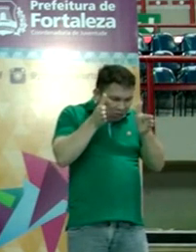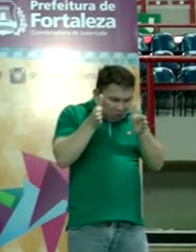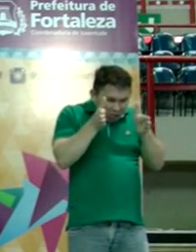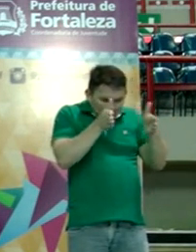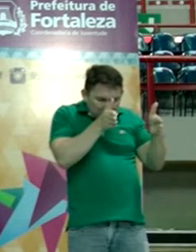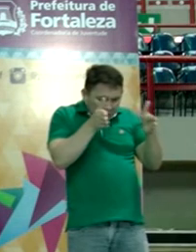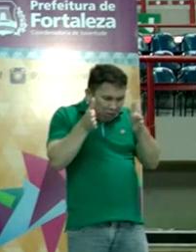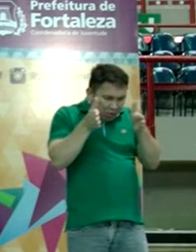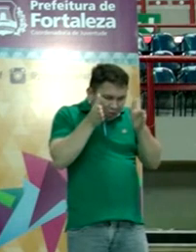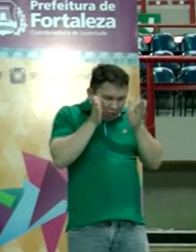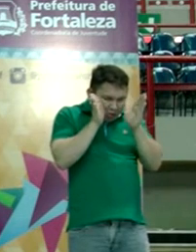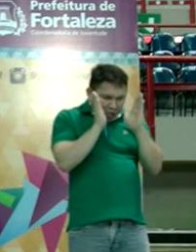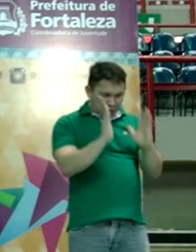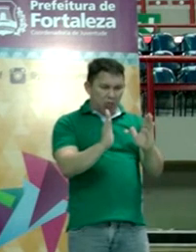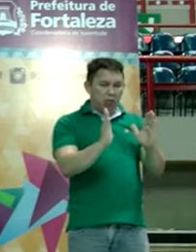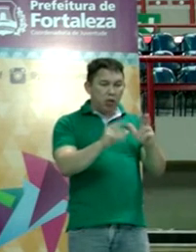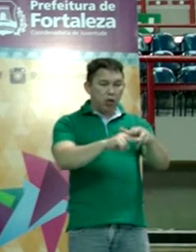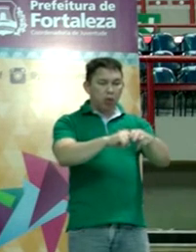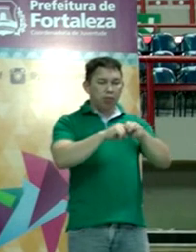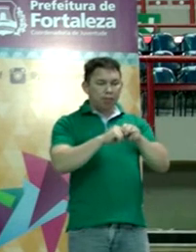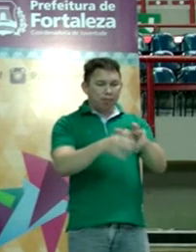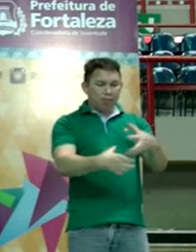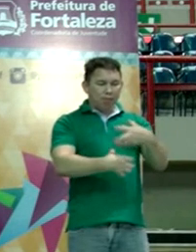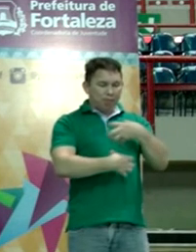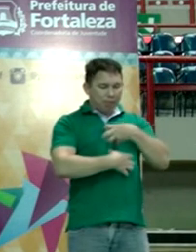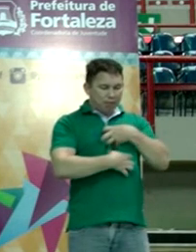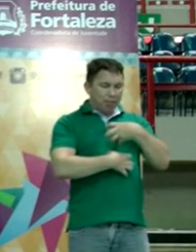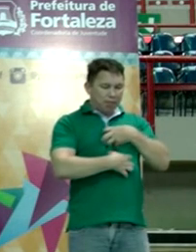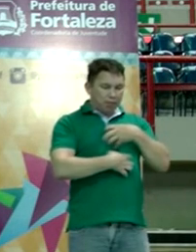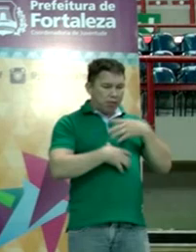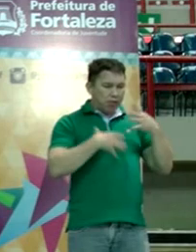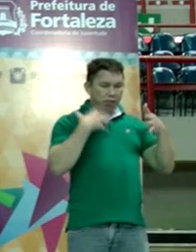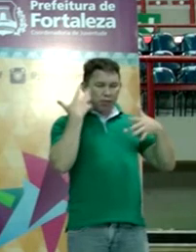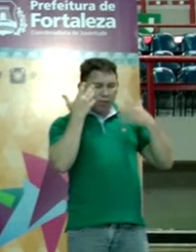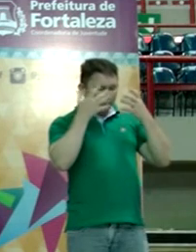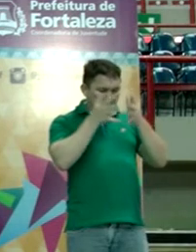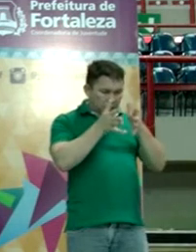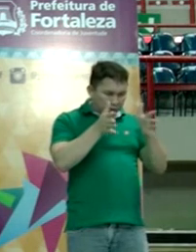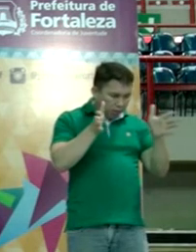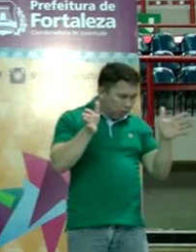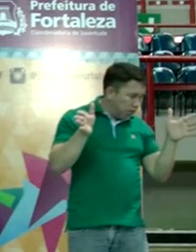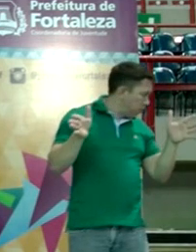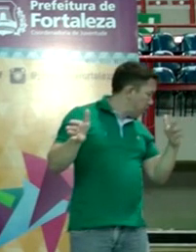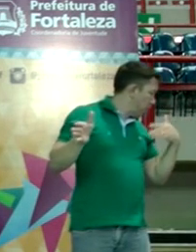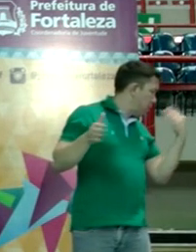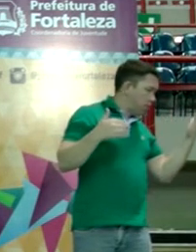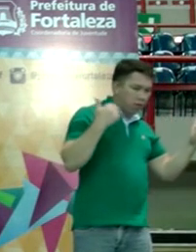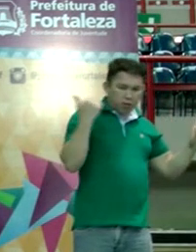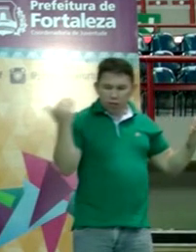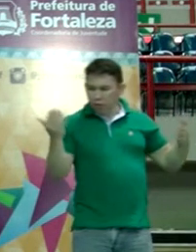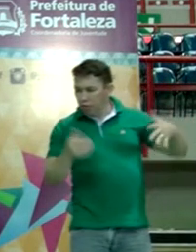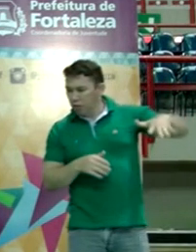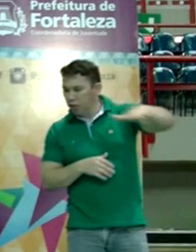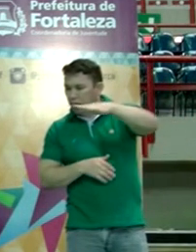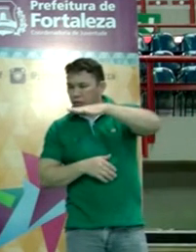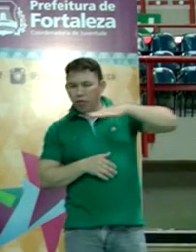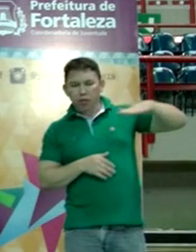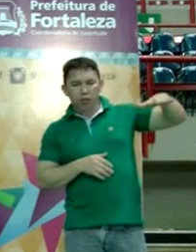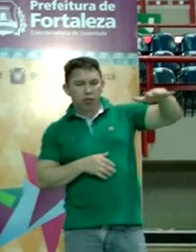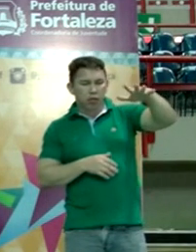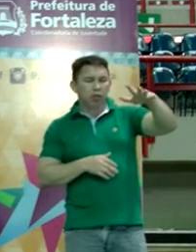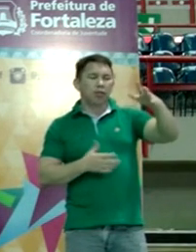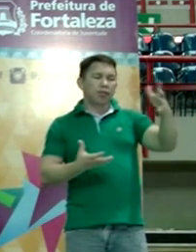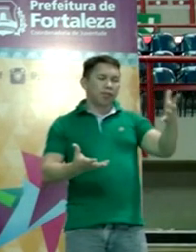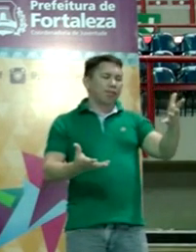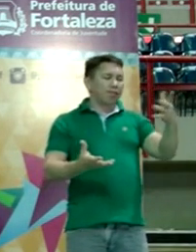concentração atenta. E por isso se entregam resignadamente àquilo que acontece e flui acima deles. E com